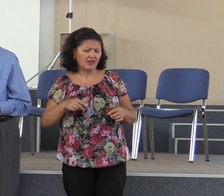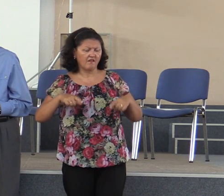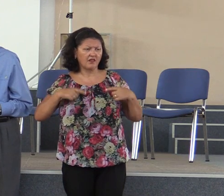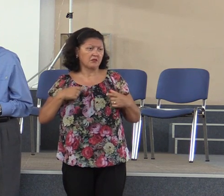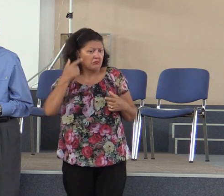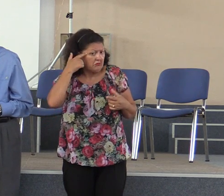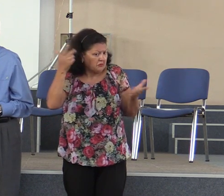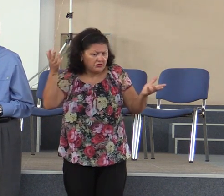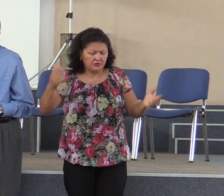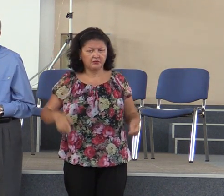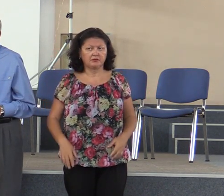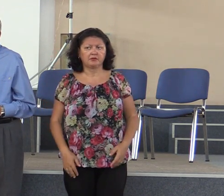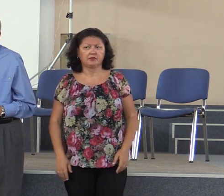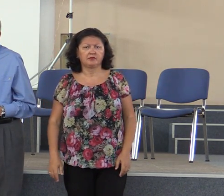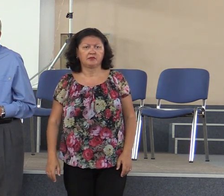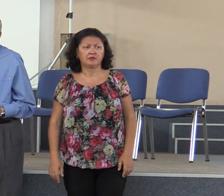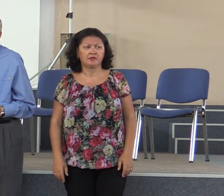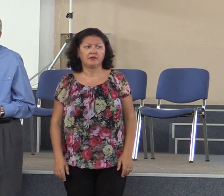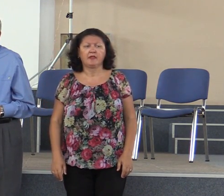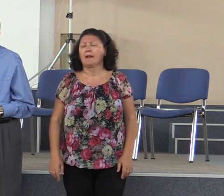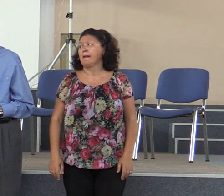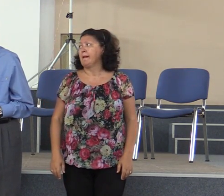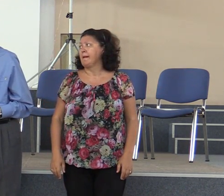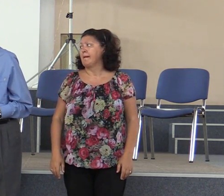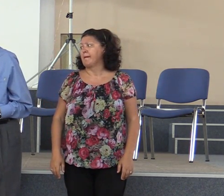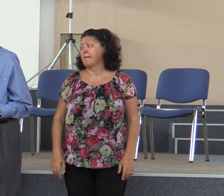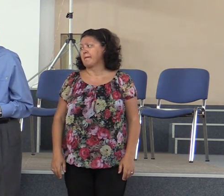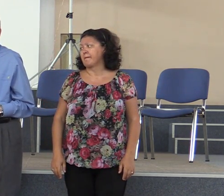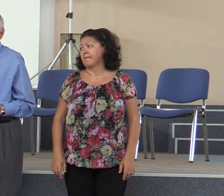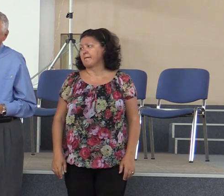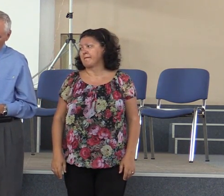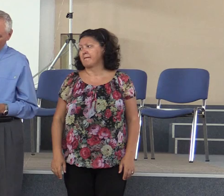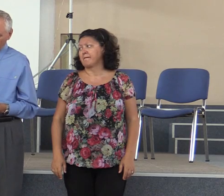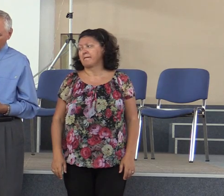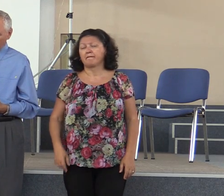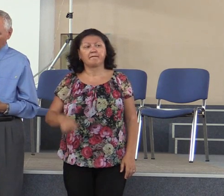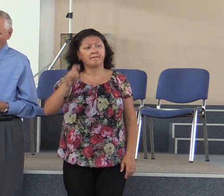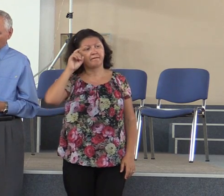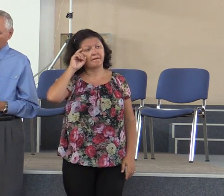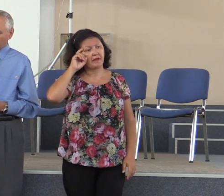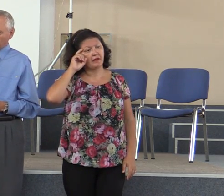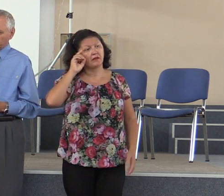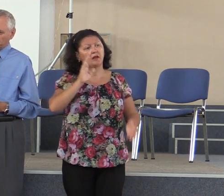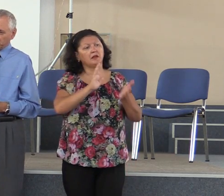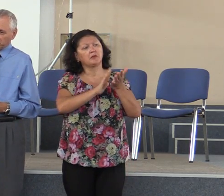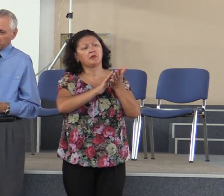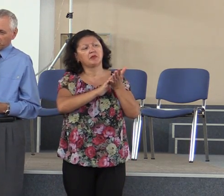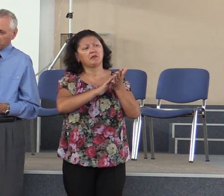Nu știu, a spus el. I guess because nobody in the world wants me. Cred că din cauza că